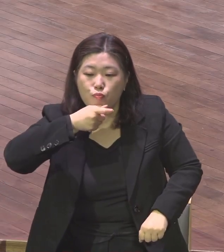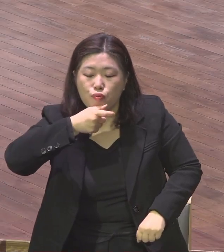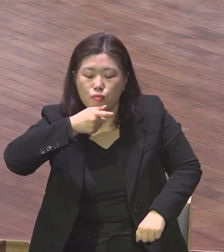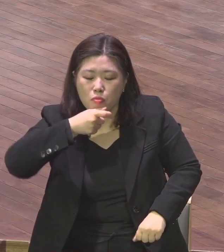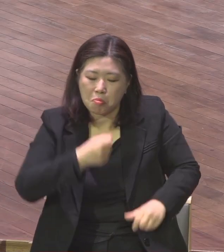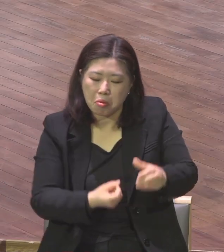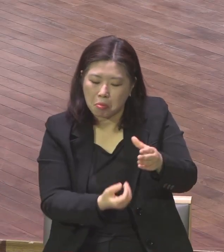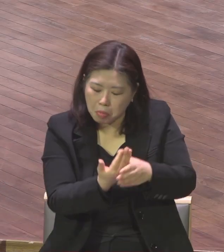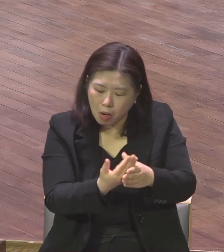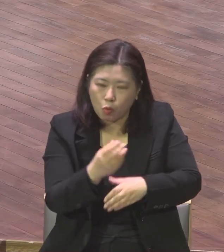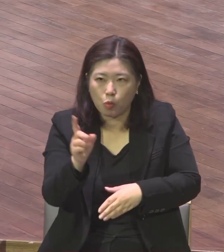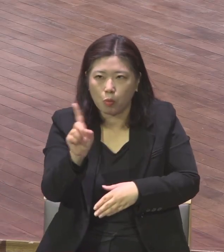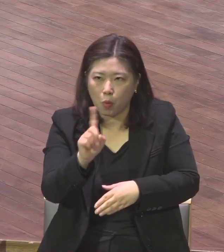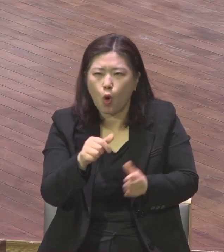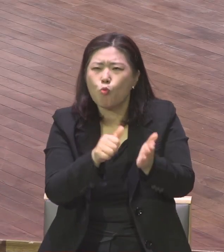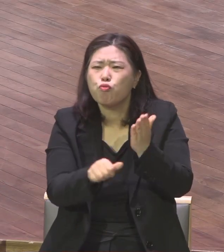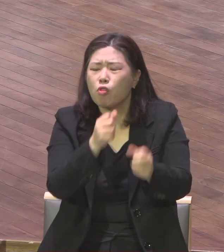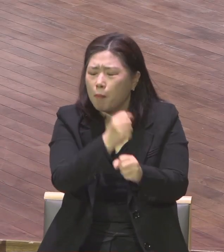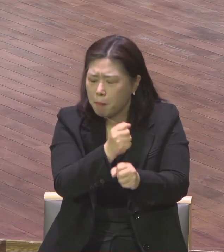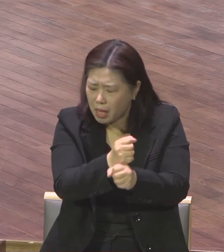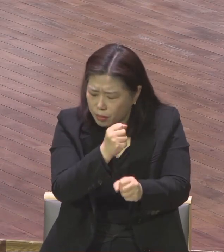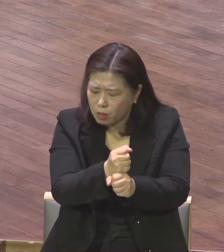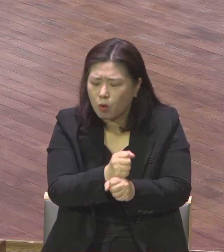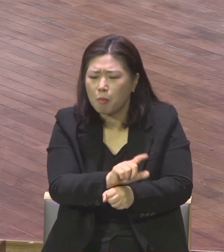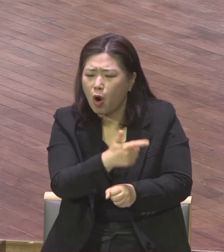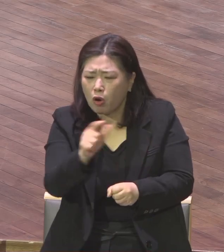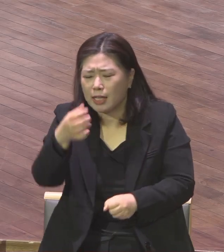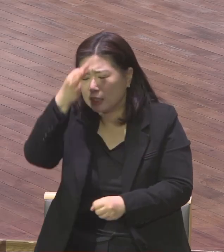납품도 하고 또 팔고.